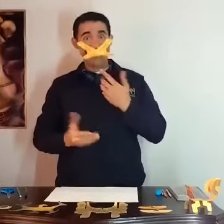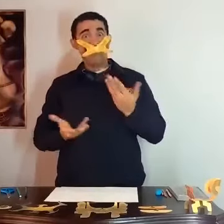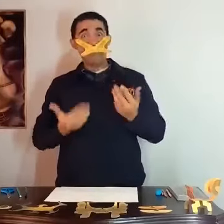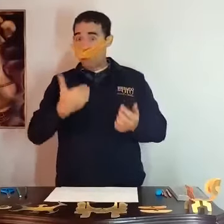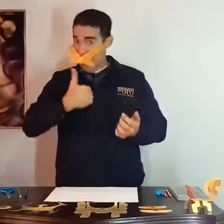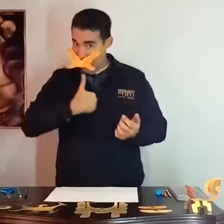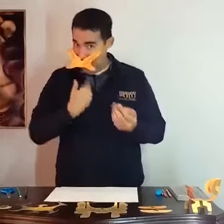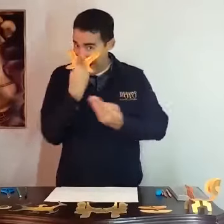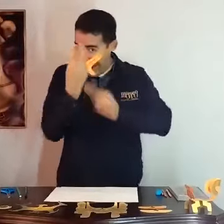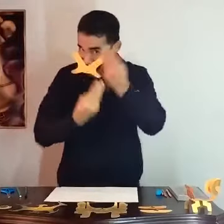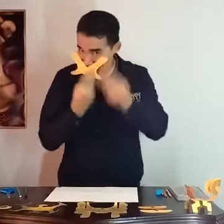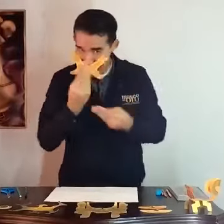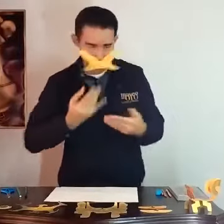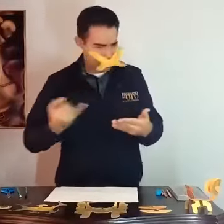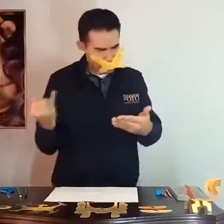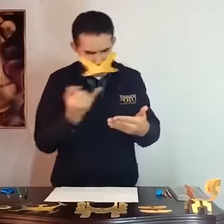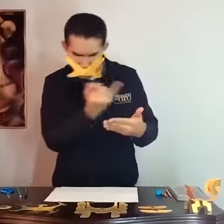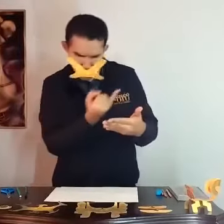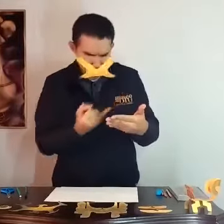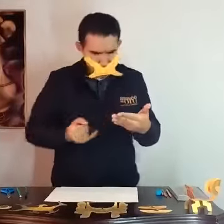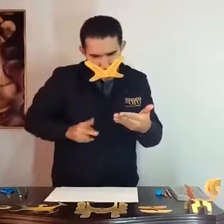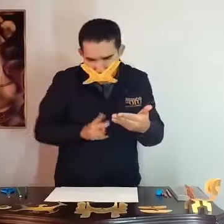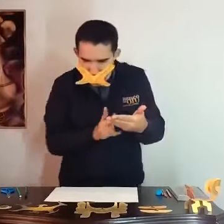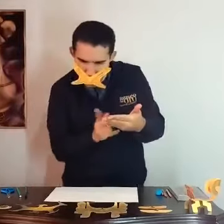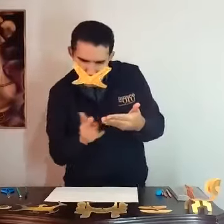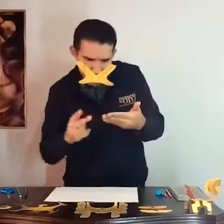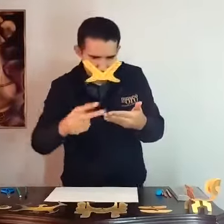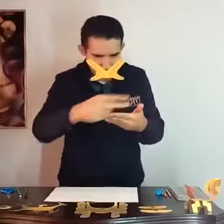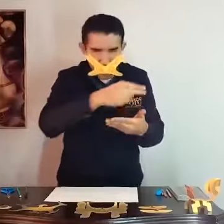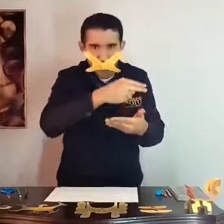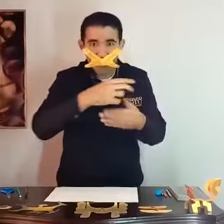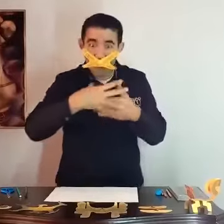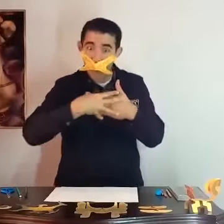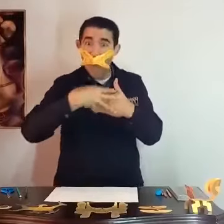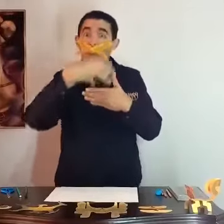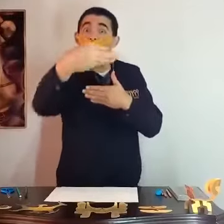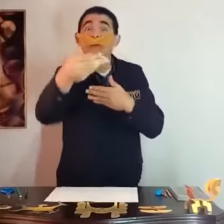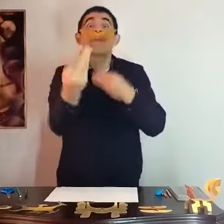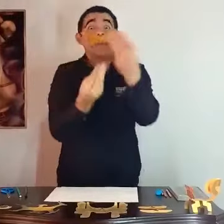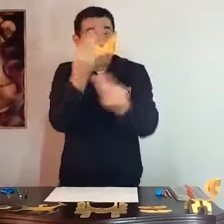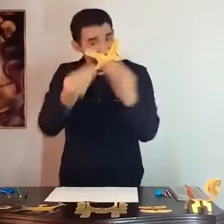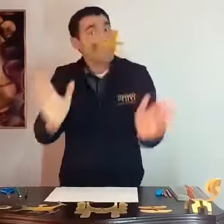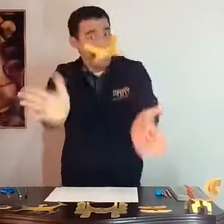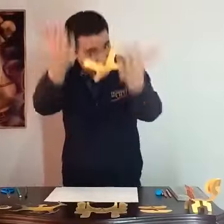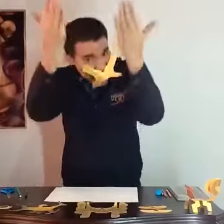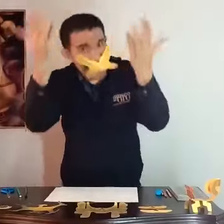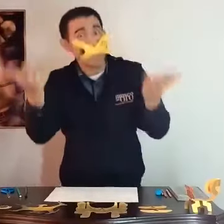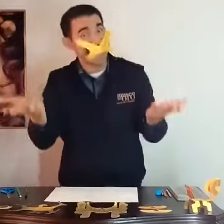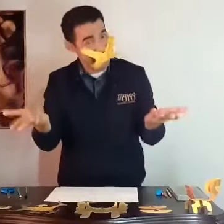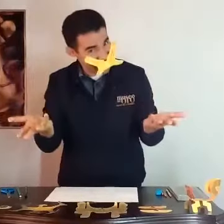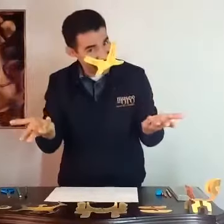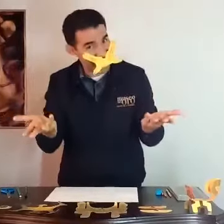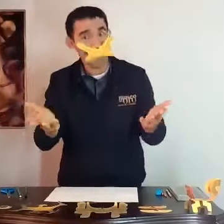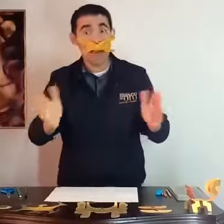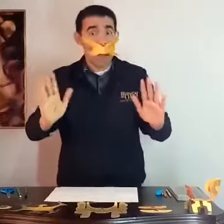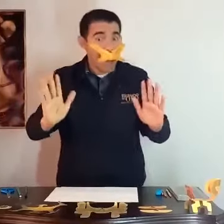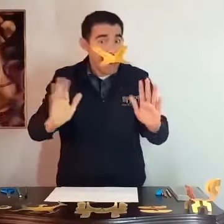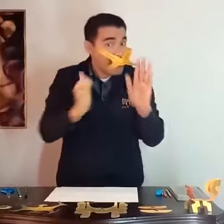Tú vas a dibujarla y a recortarla como yo. ¡Adelante! Mira lo que